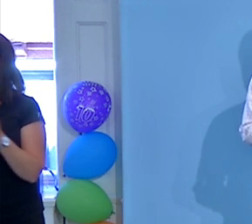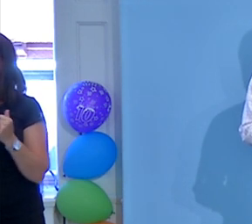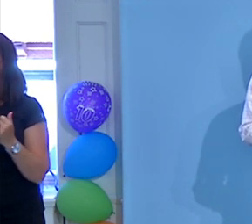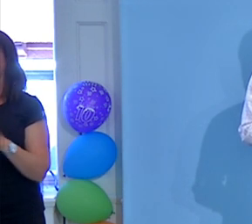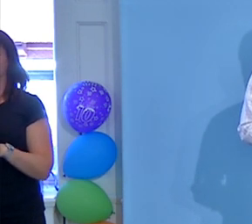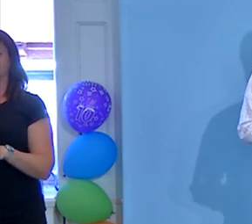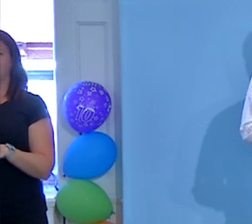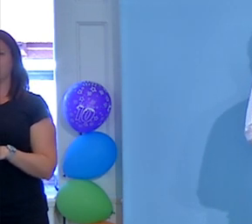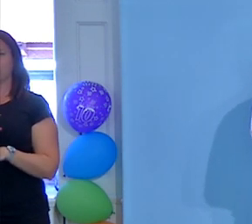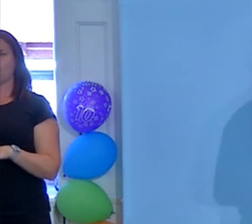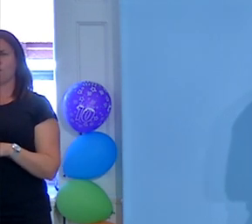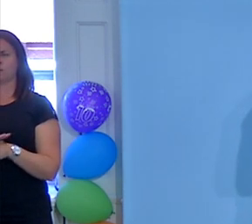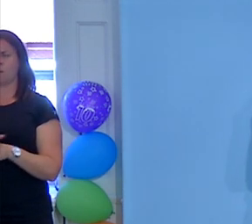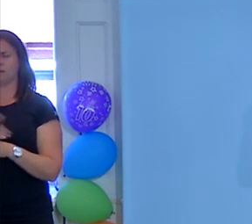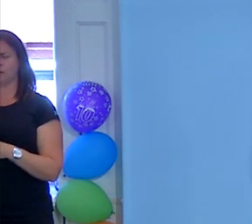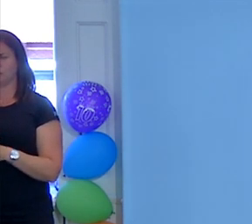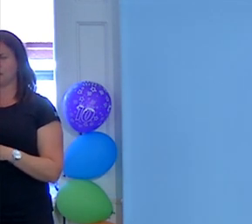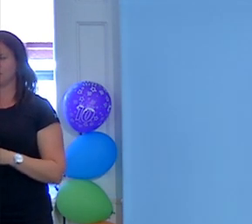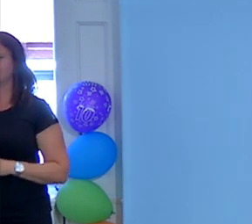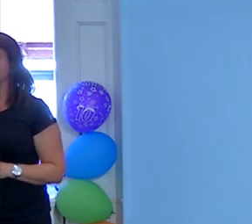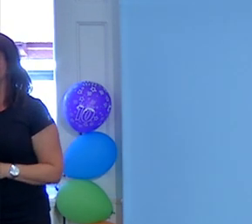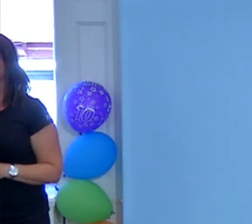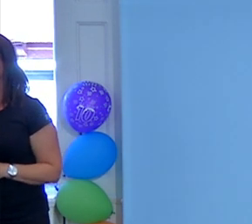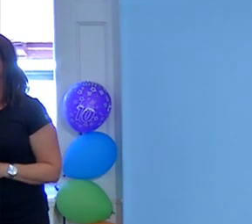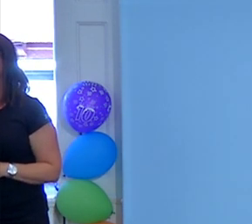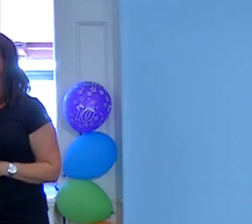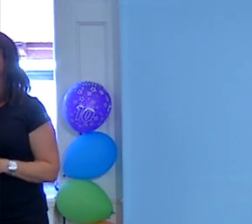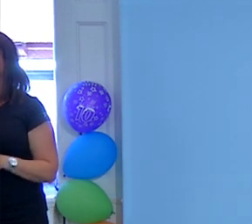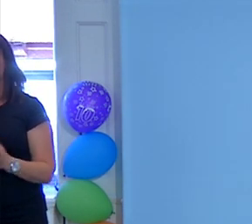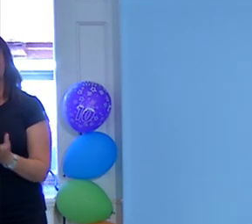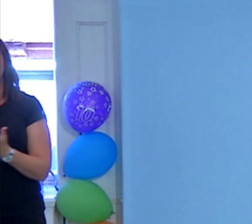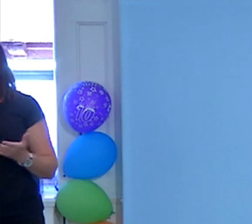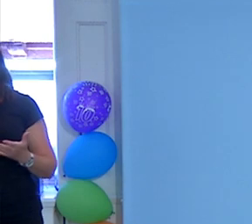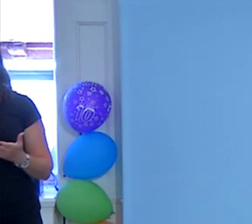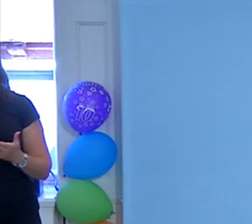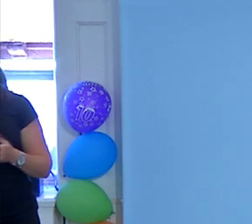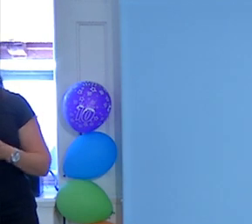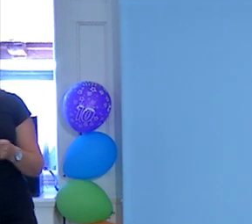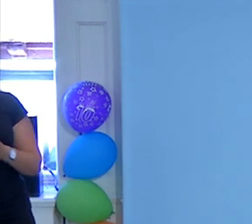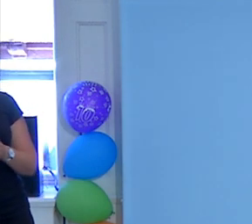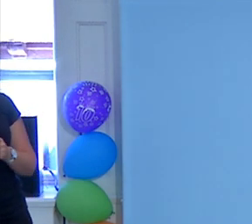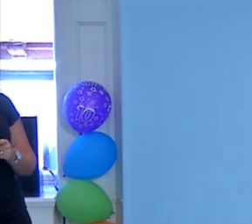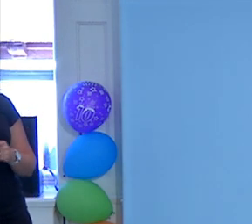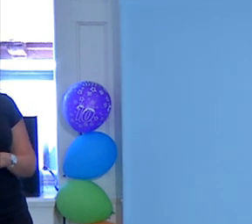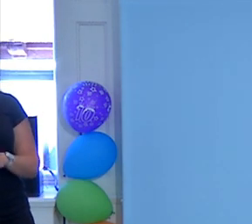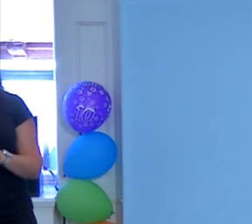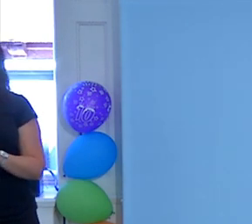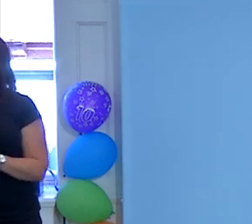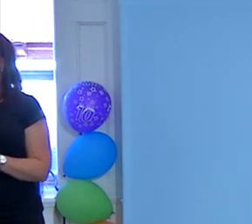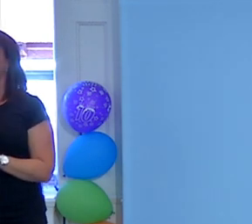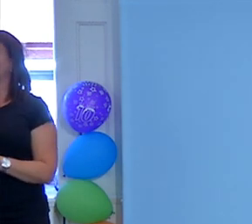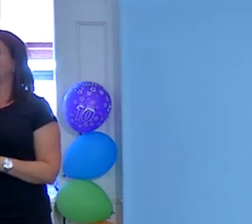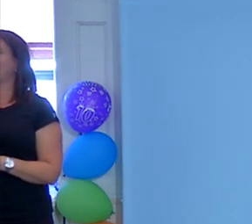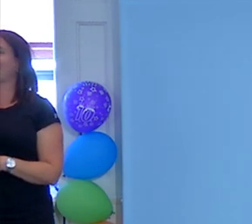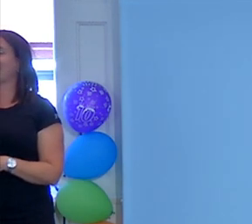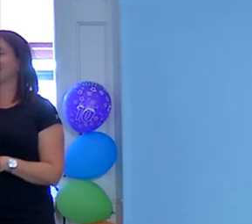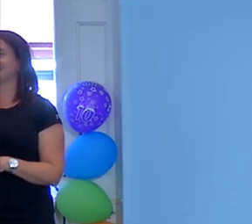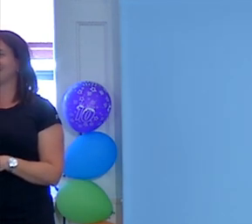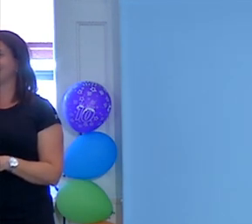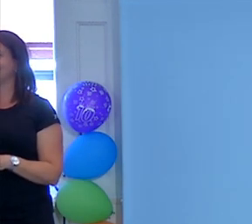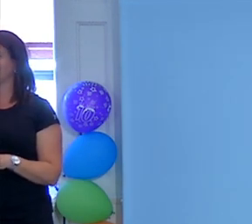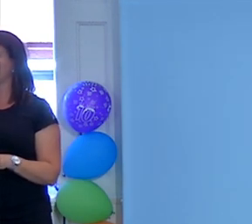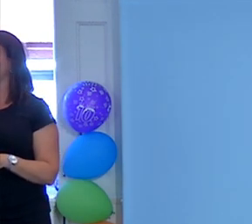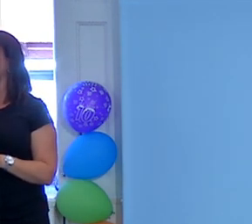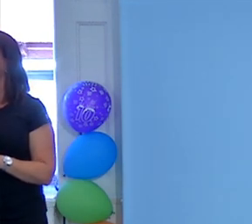här temat. Så med det så vill jag välkomna vår moderator upp på scen, Katarina Rolfsdotter Jansson. Varsågod. Tack så mycket, Filip.